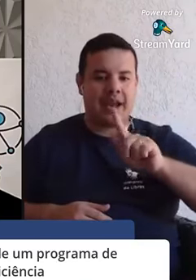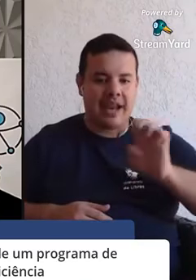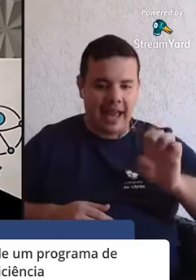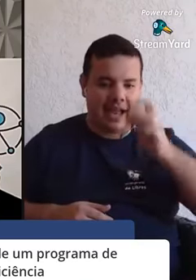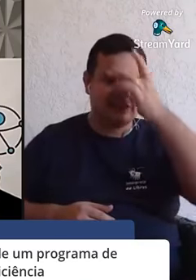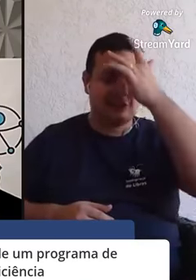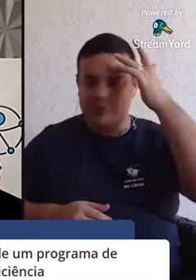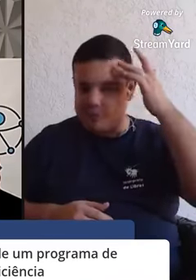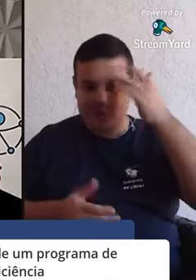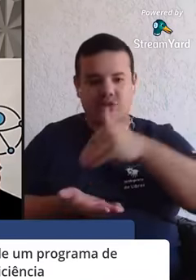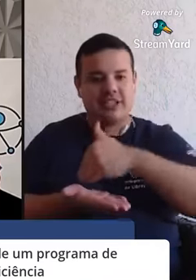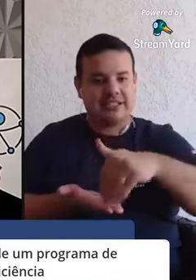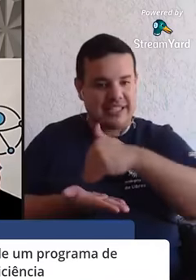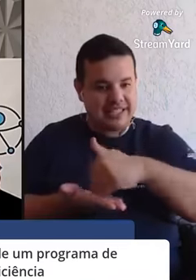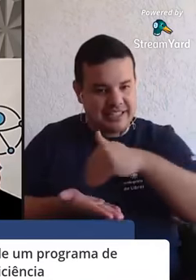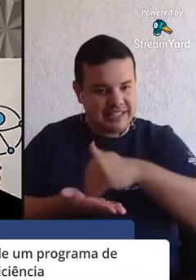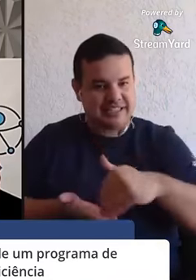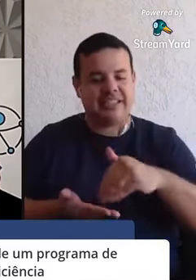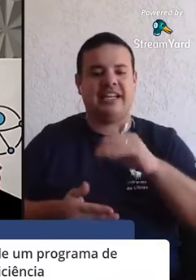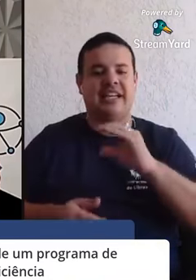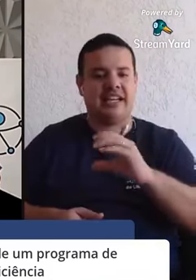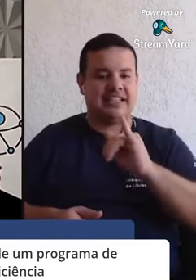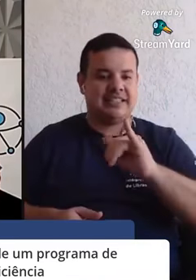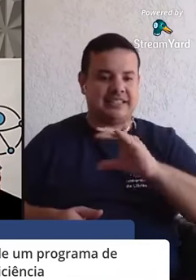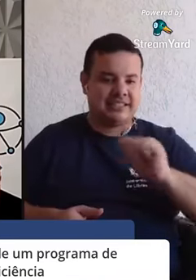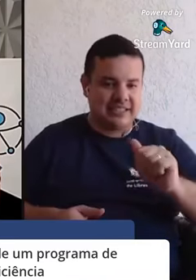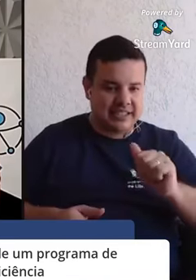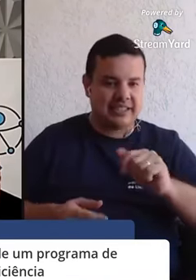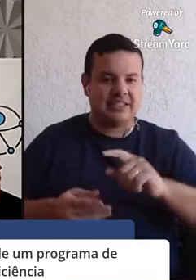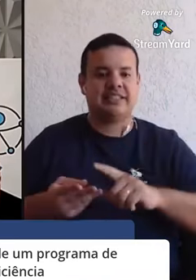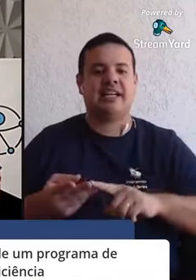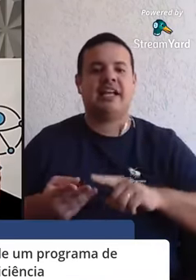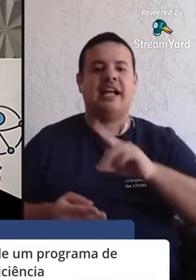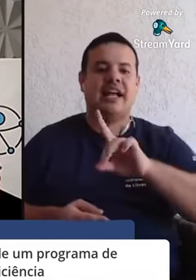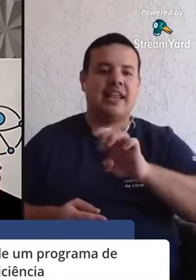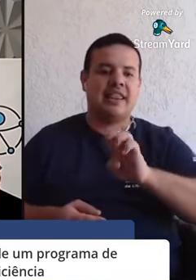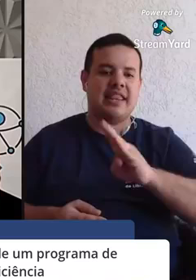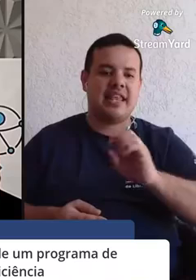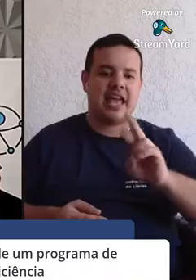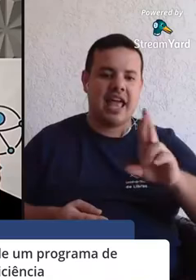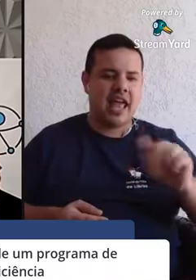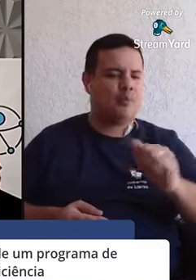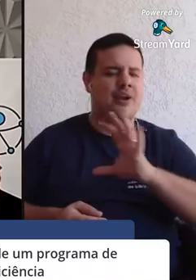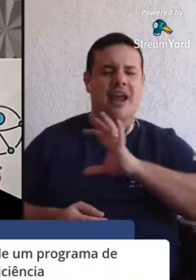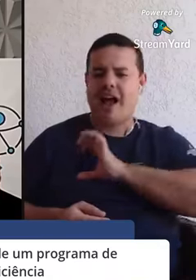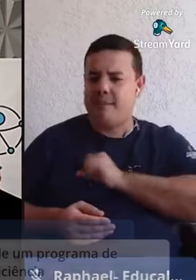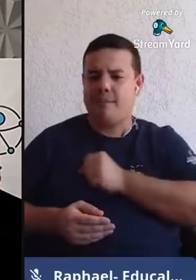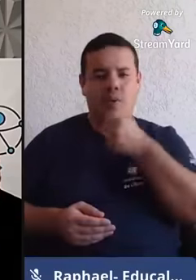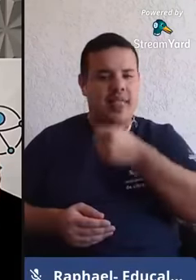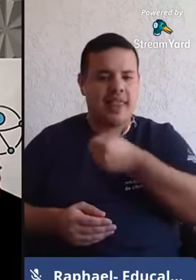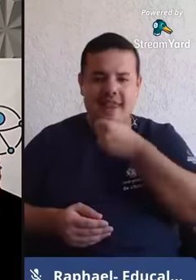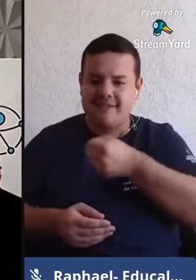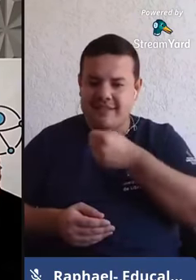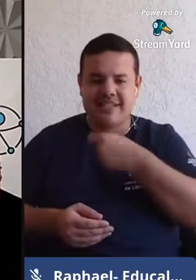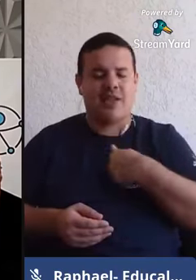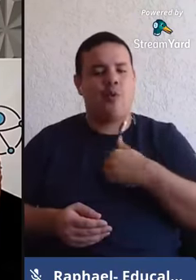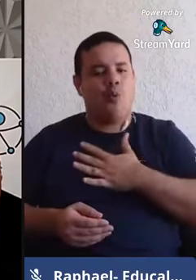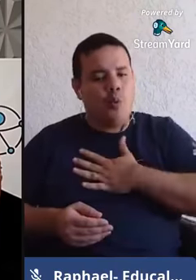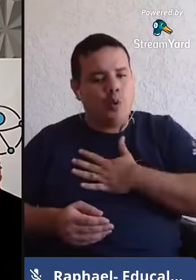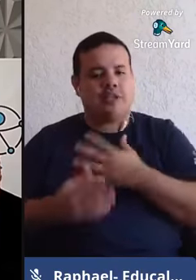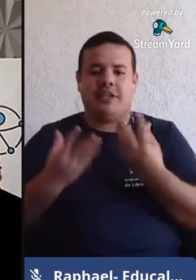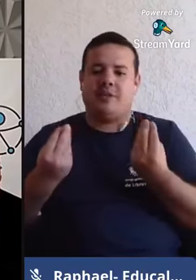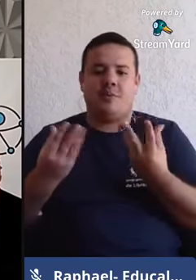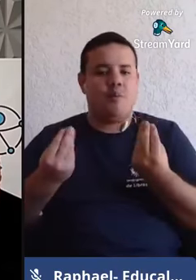Devanice Abreu, a Cissa, né, a Débora, né, adoraram a entrevista, eu também gostei muito. Achei que foi